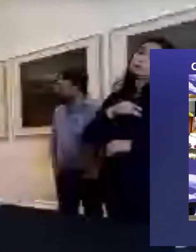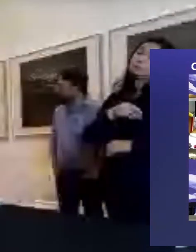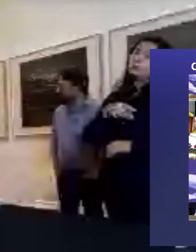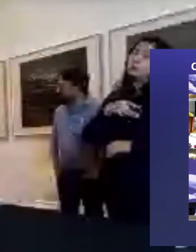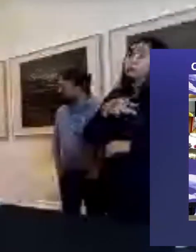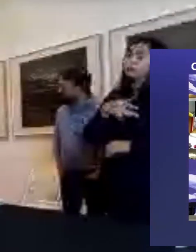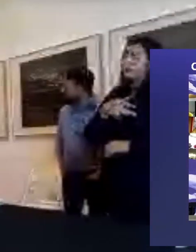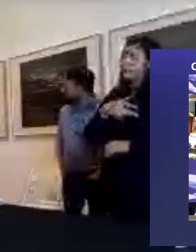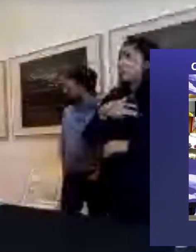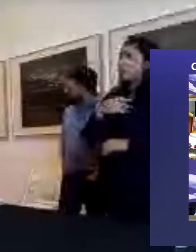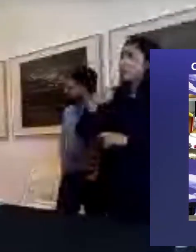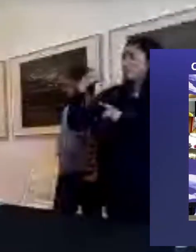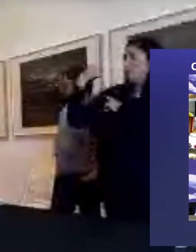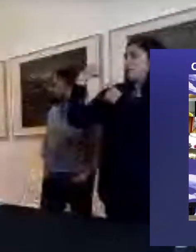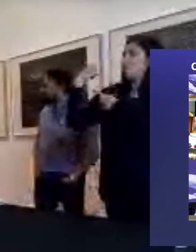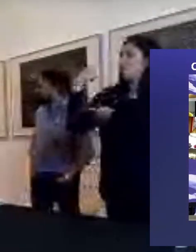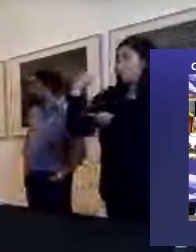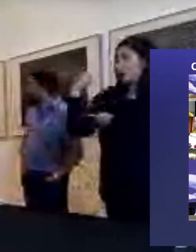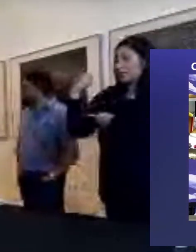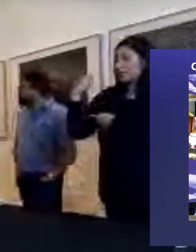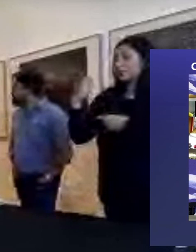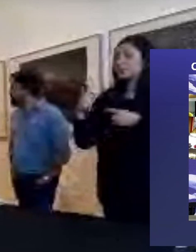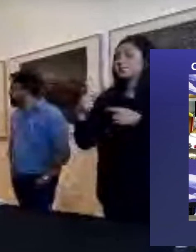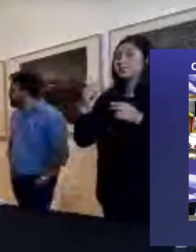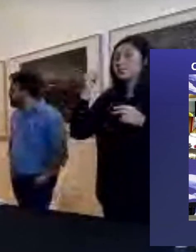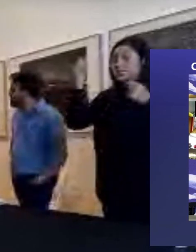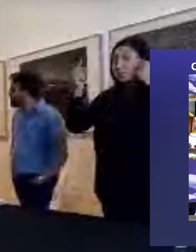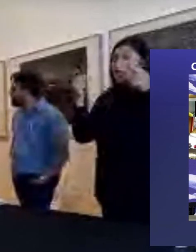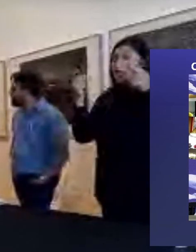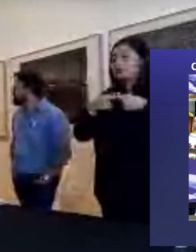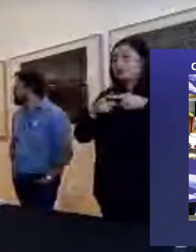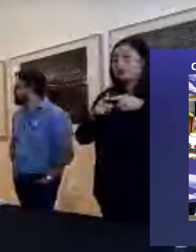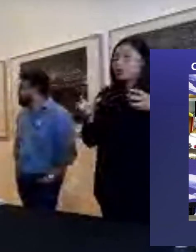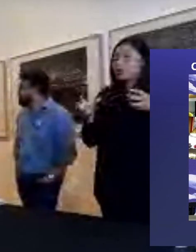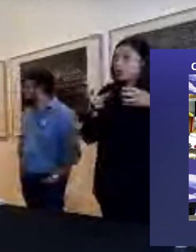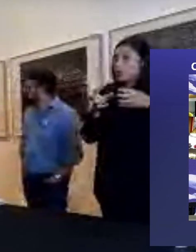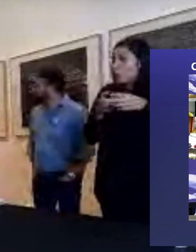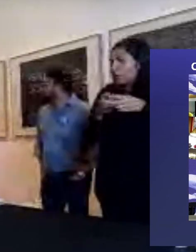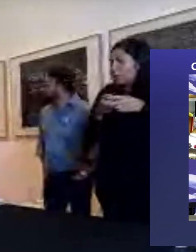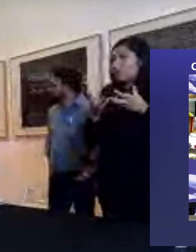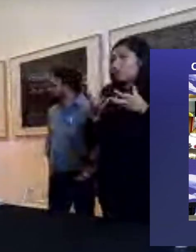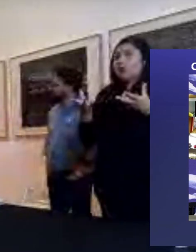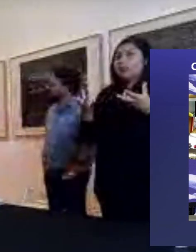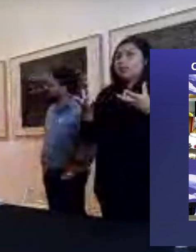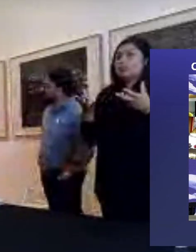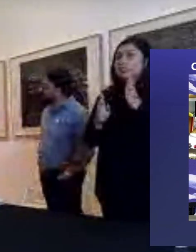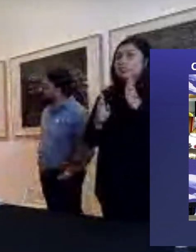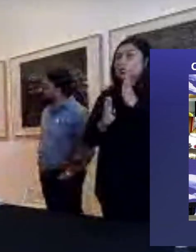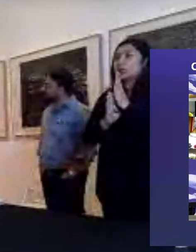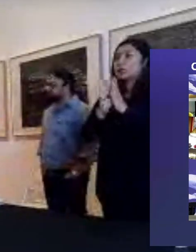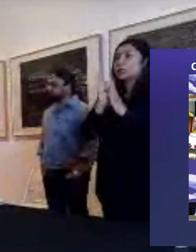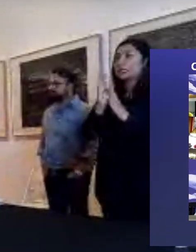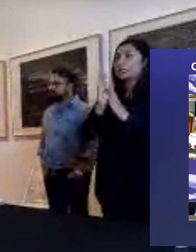lamentablemente, que íbamos agarrando tanta fuerza, se armaron distintos comités de seguridad, de programación, de participación, viene la